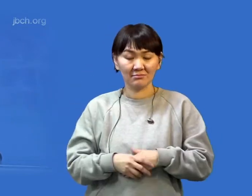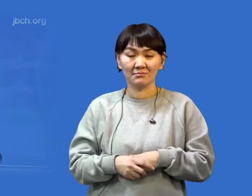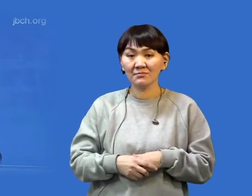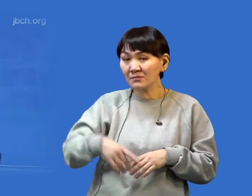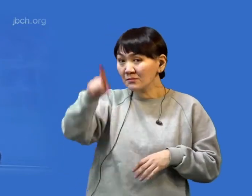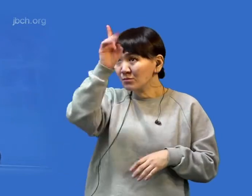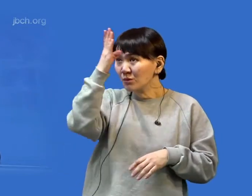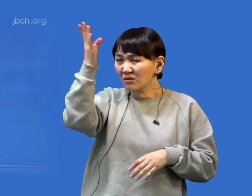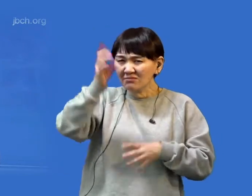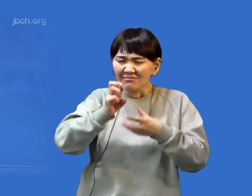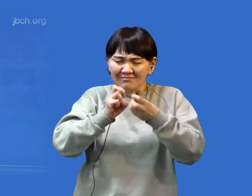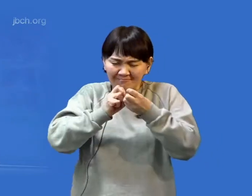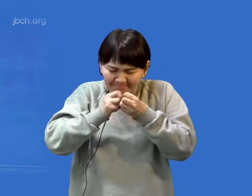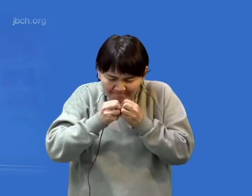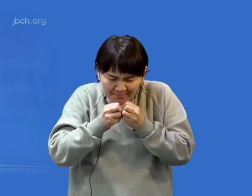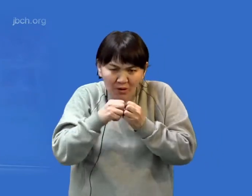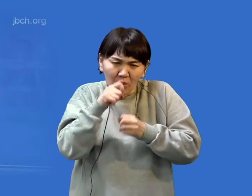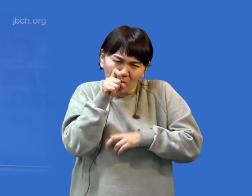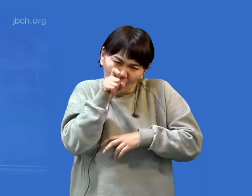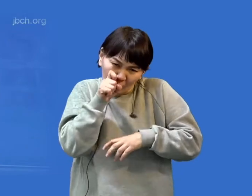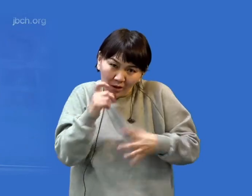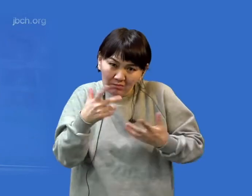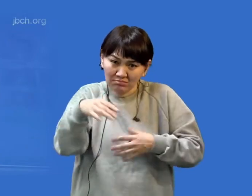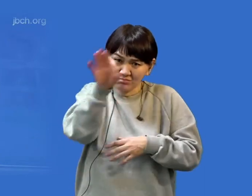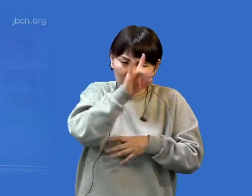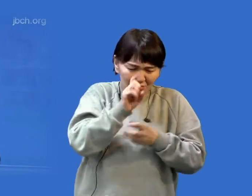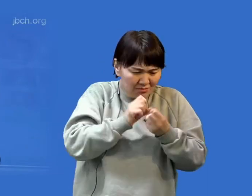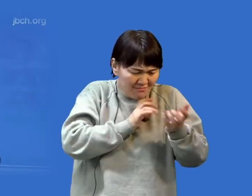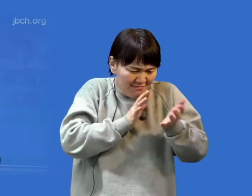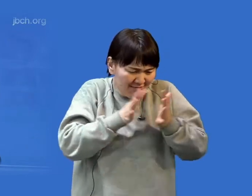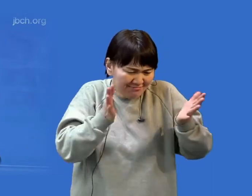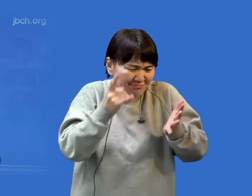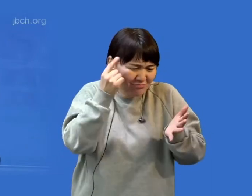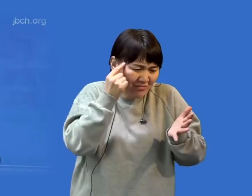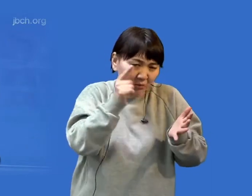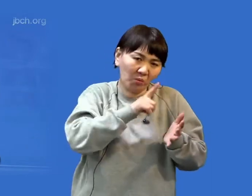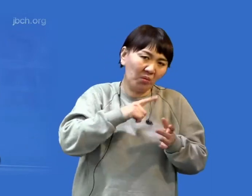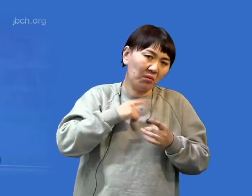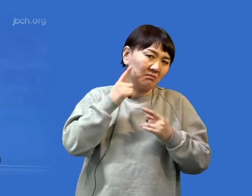Бурхны хийх гээд байгаа хүсээд байгаа ажлыг бид өхөн хаагаад байна.